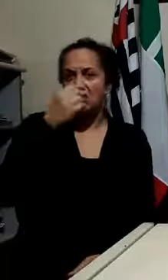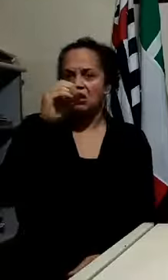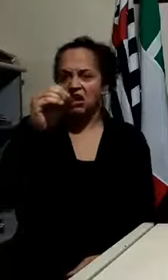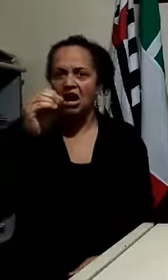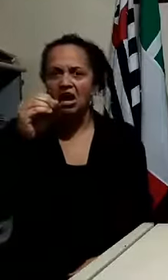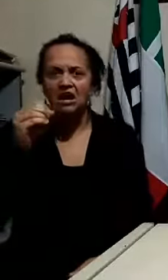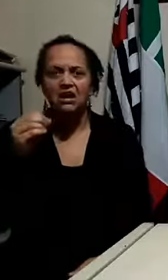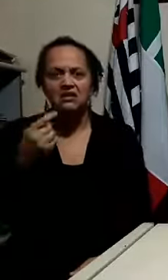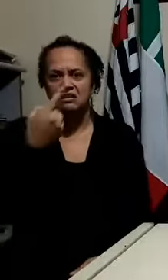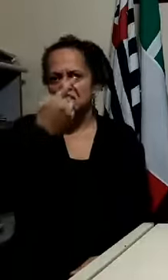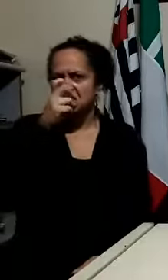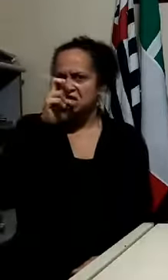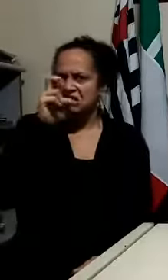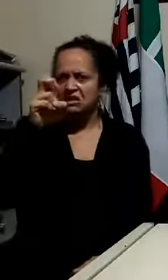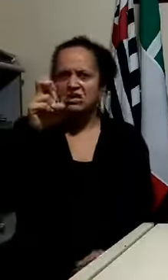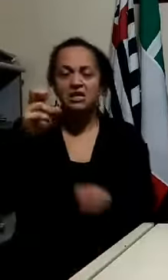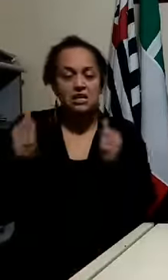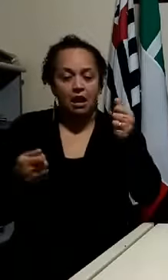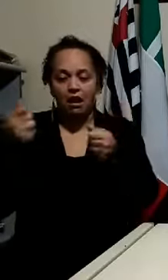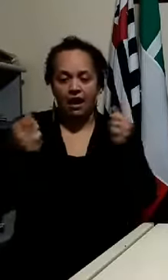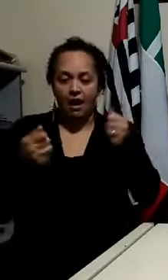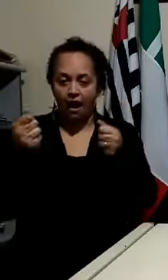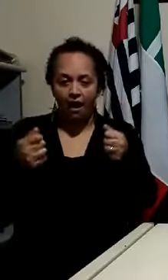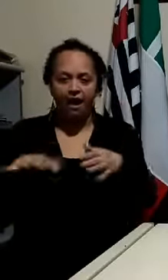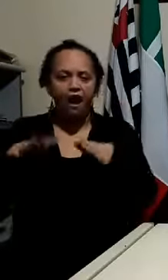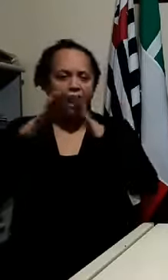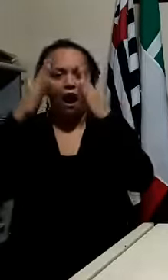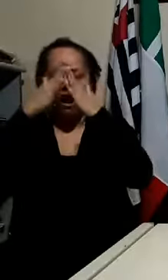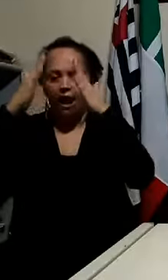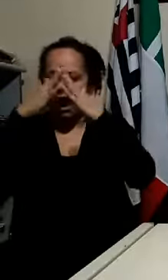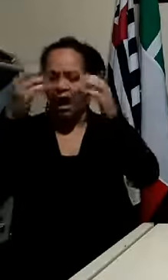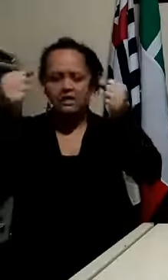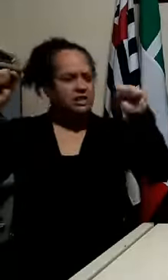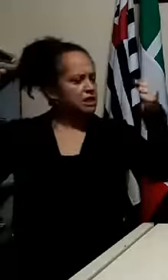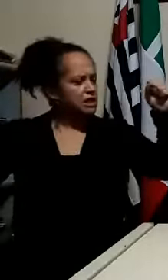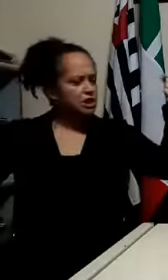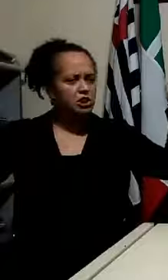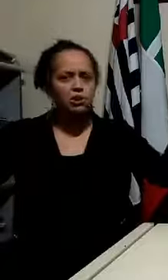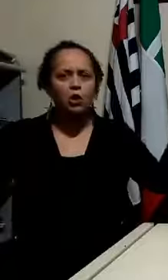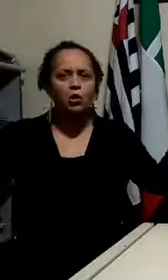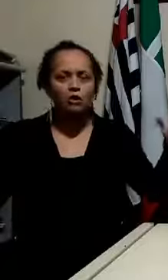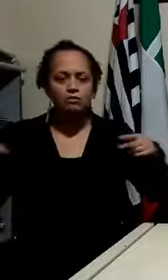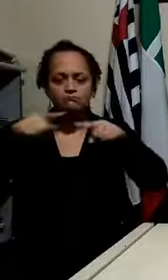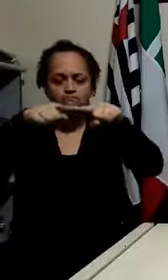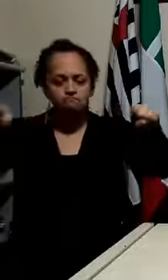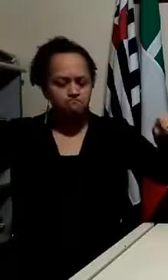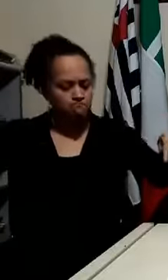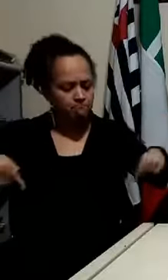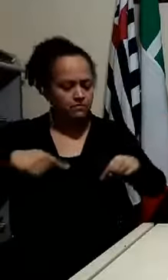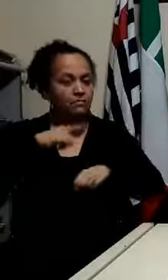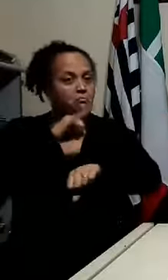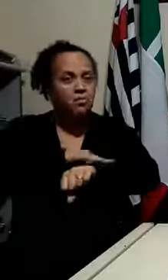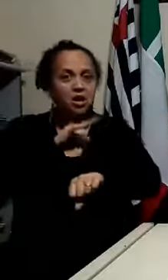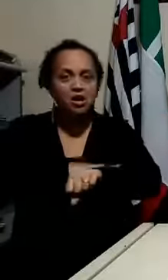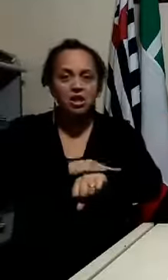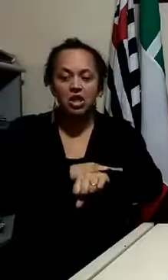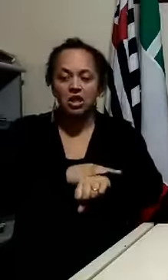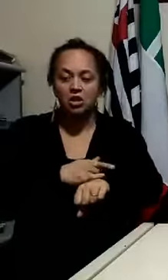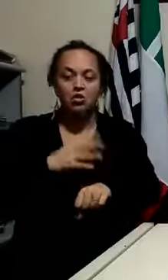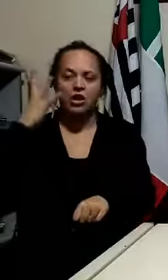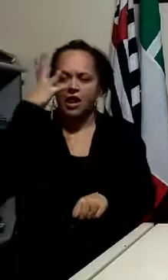100 metros quadrados de tamanho, banheiros luxuosos, pias banhadas a ouro.